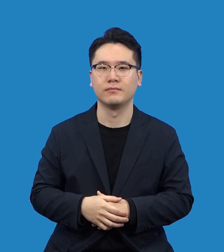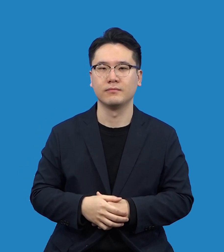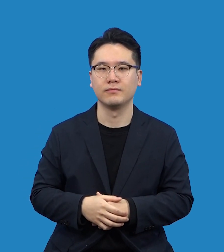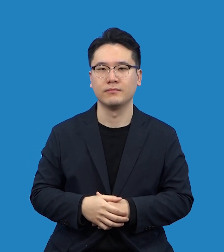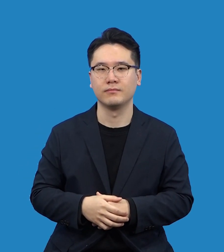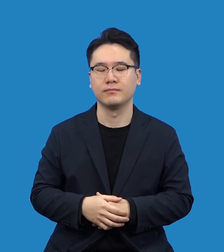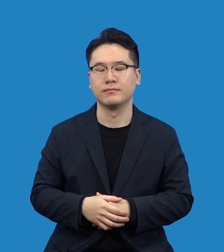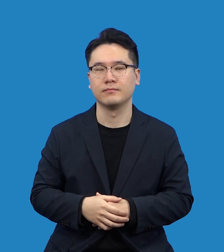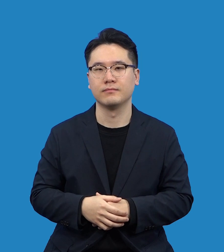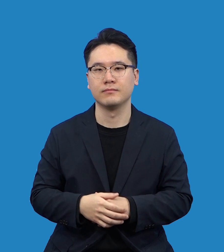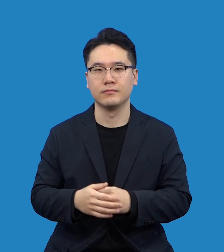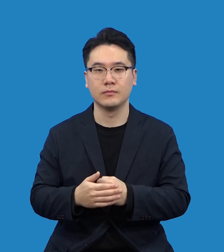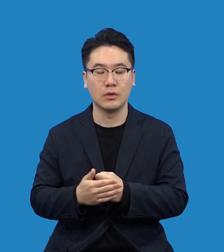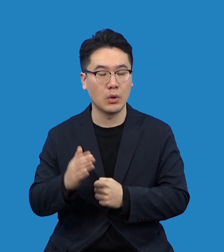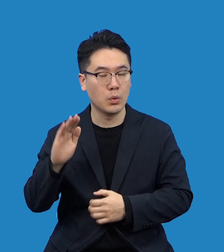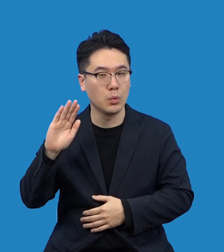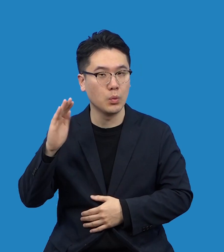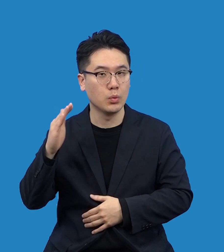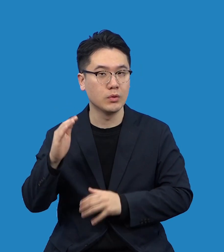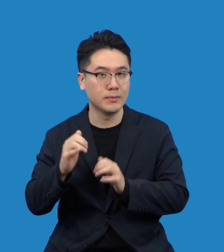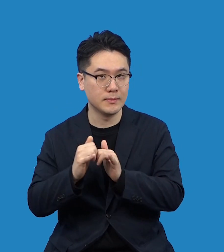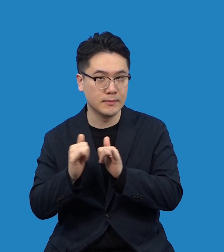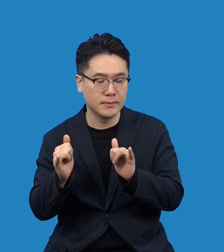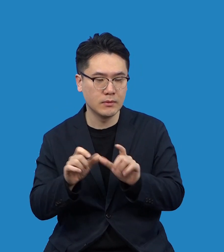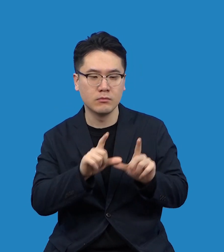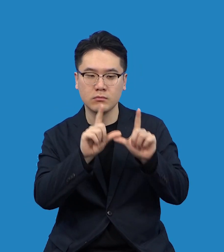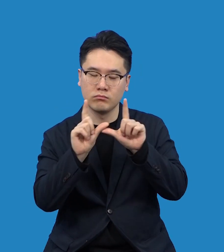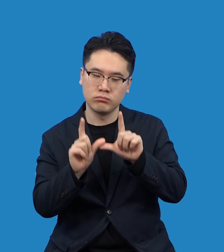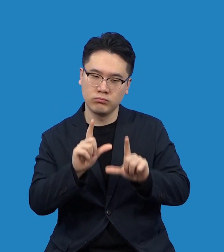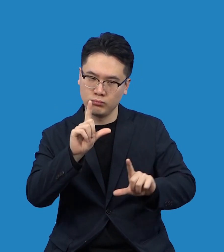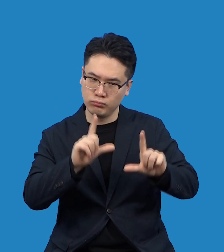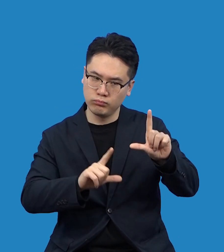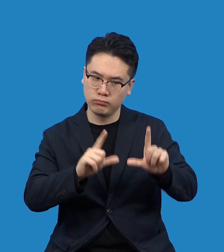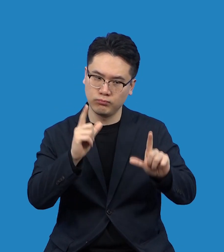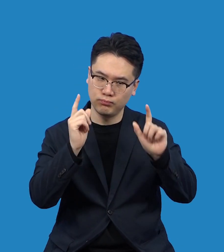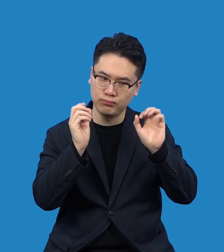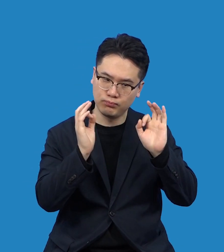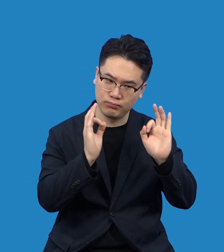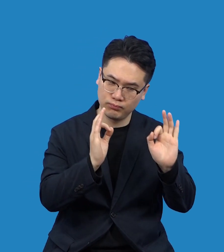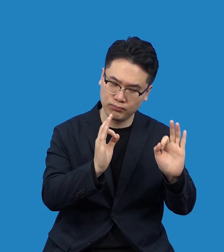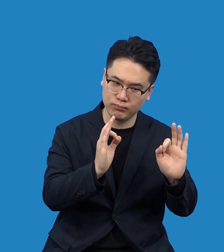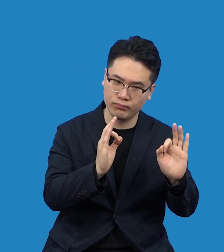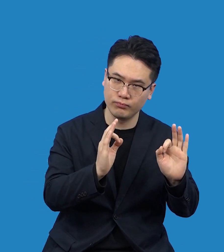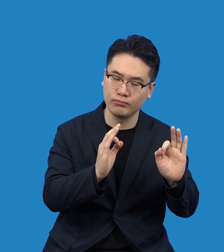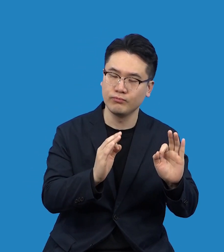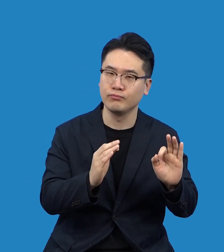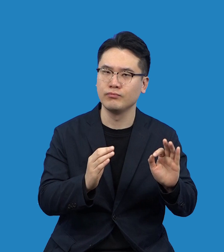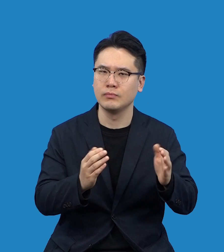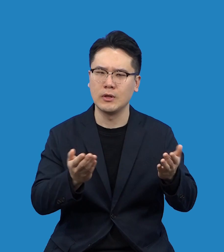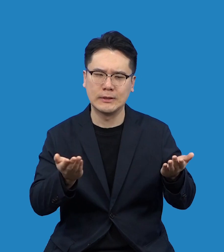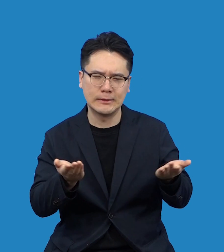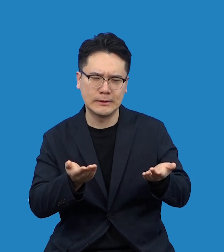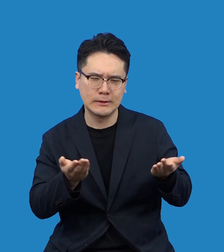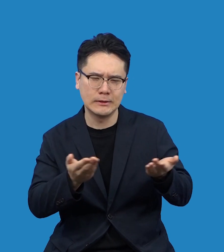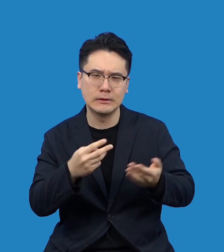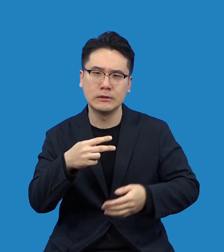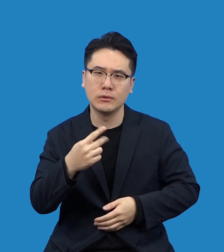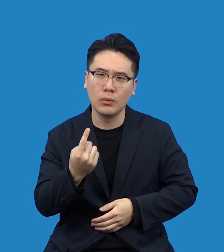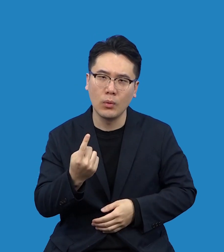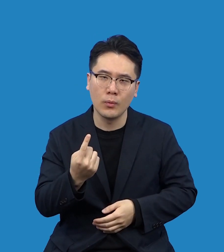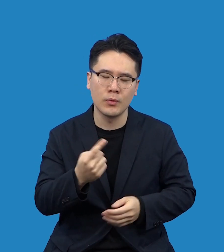그래서 요즘 사람들이 살아가는 삶을 보면 일을 해도 씀씀이가 많아서 수입이